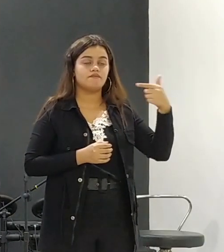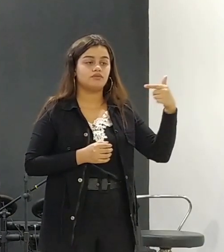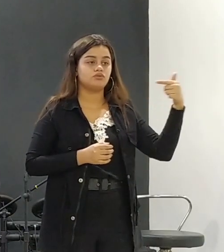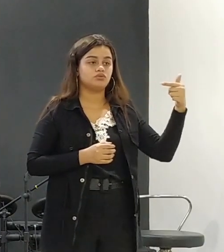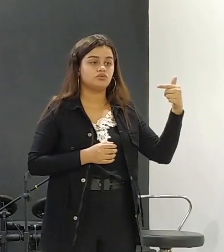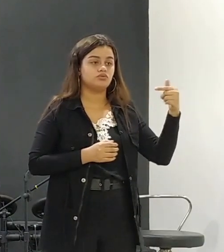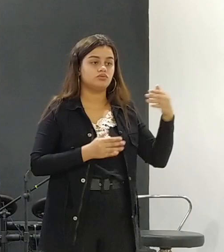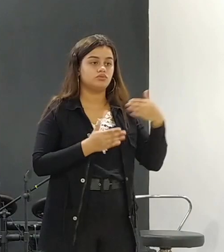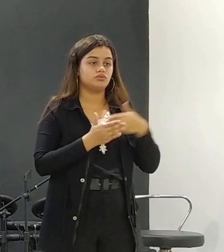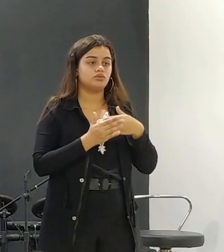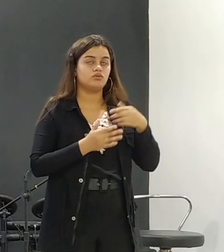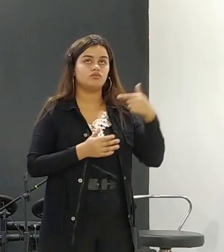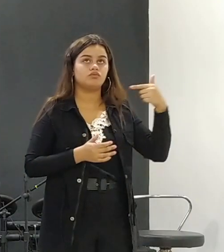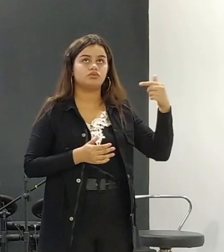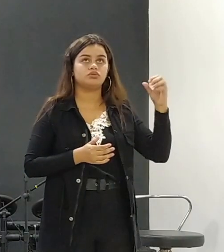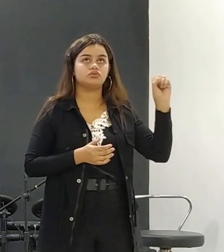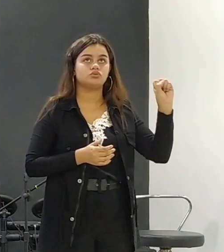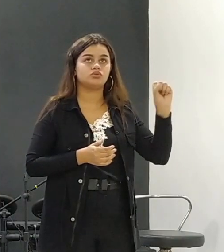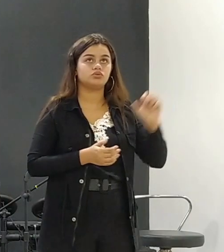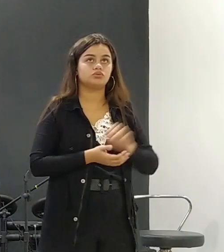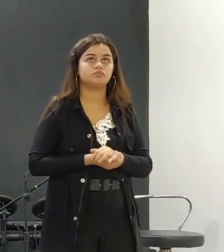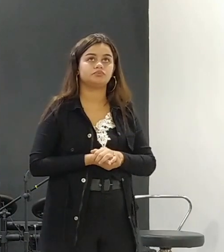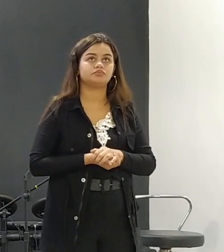Efésios 5,